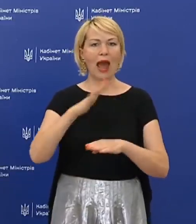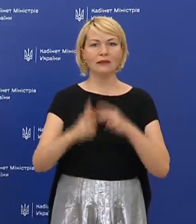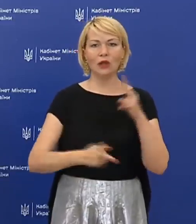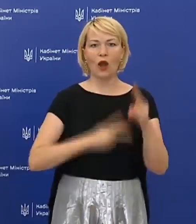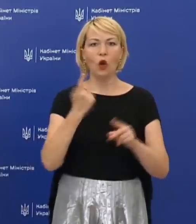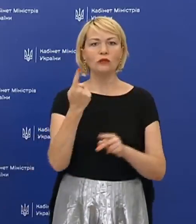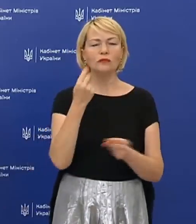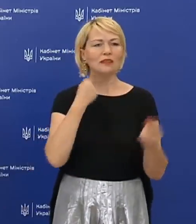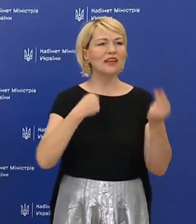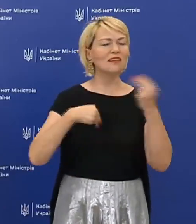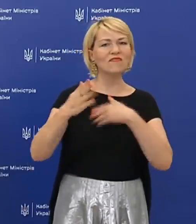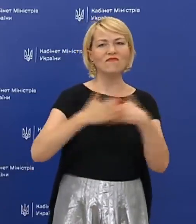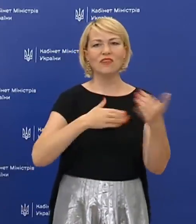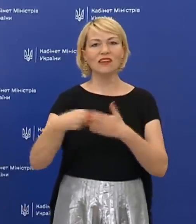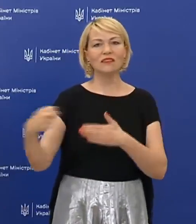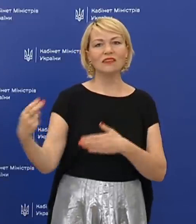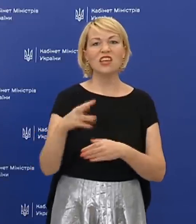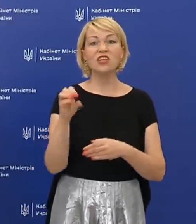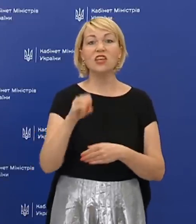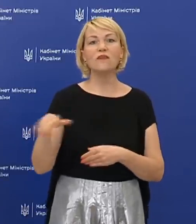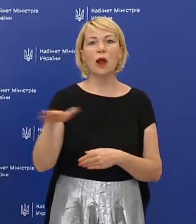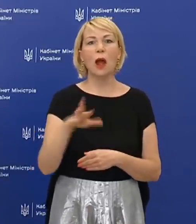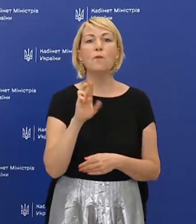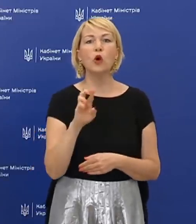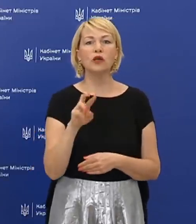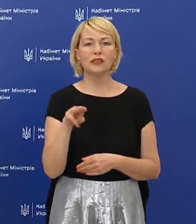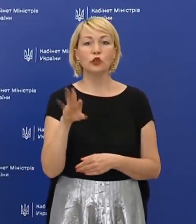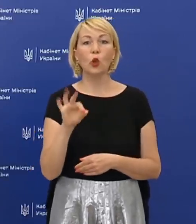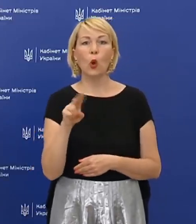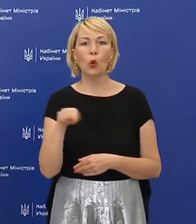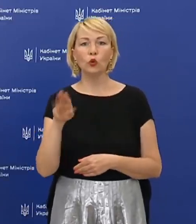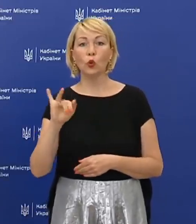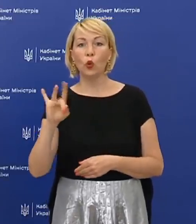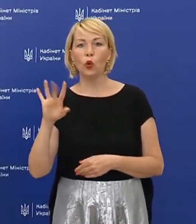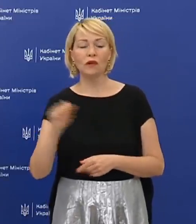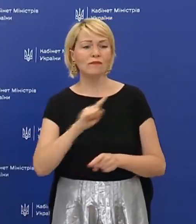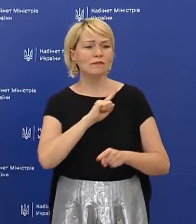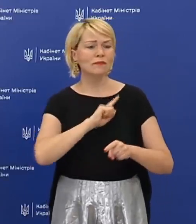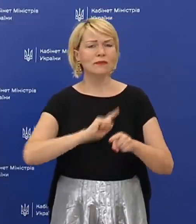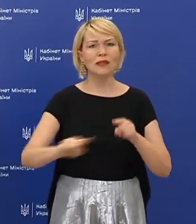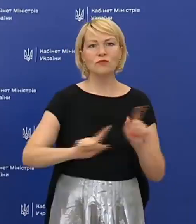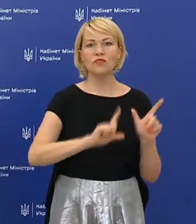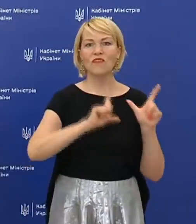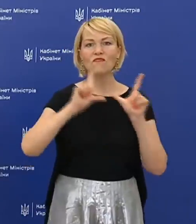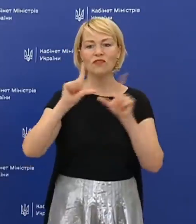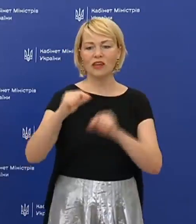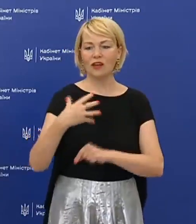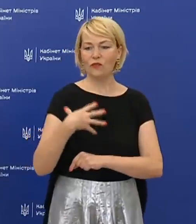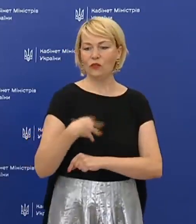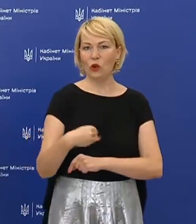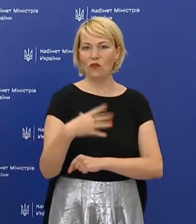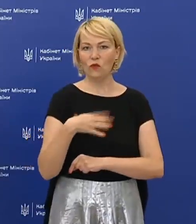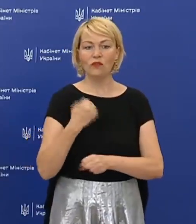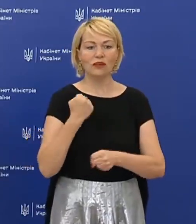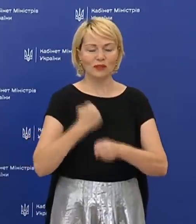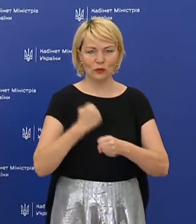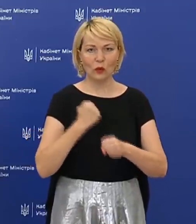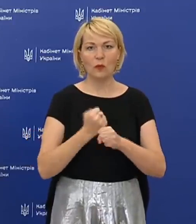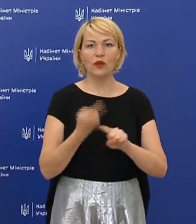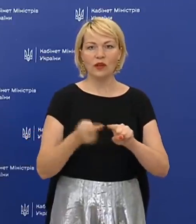одним із найкращих фахівців в Європі, Борисом Тодуровим, який терміново тоді виїхав до Львова і зробив